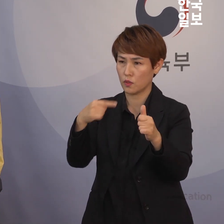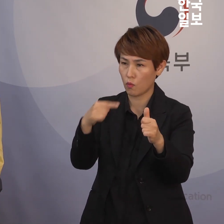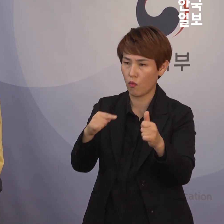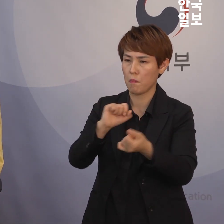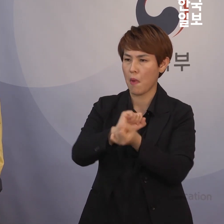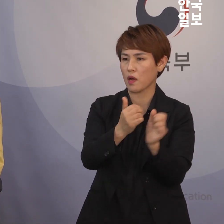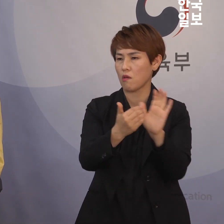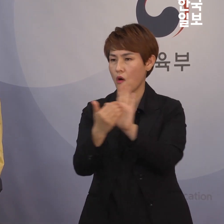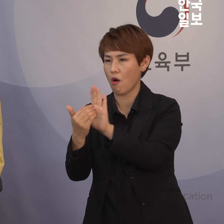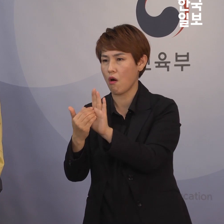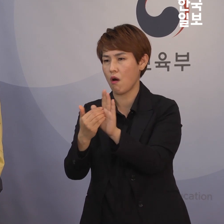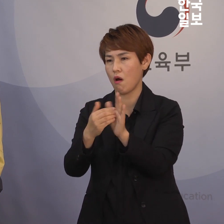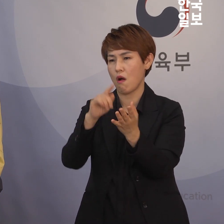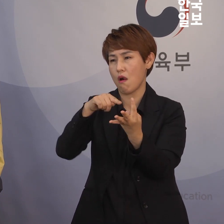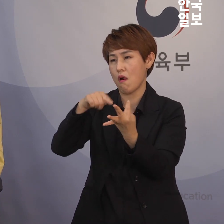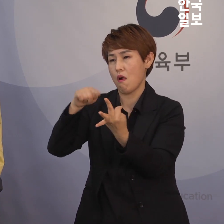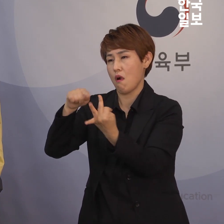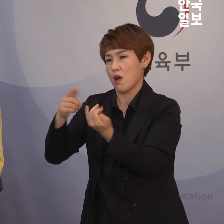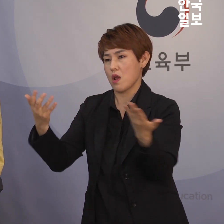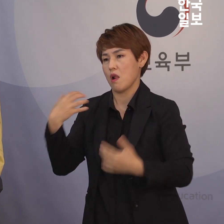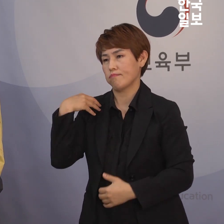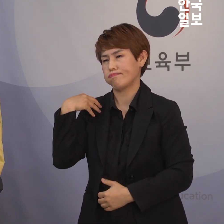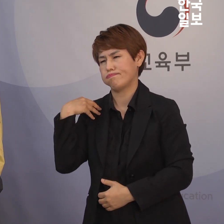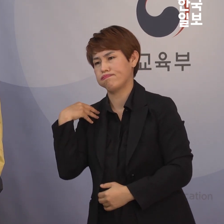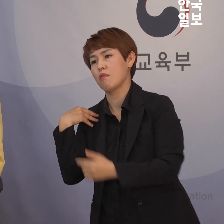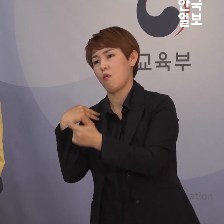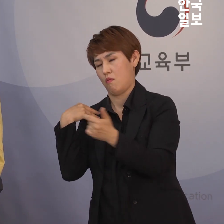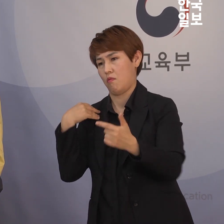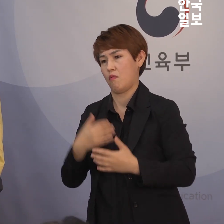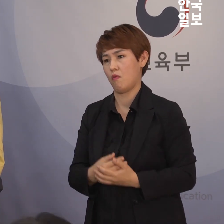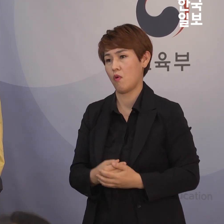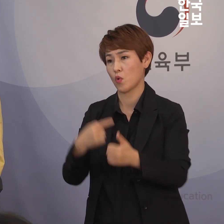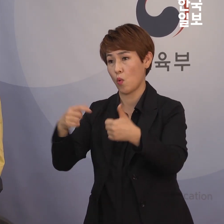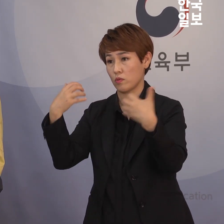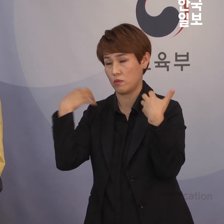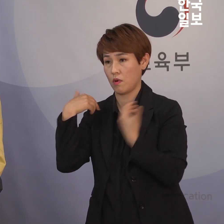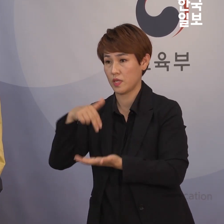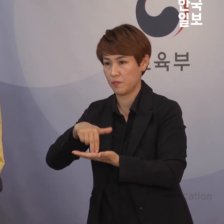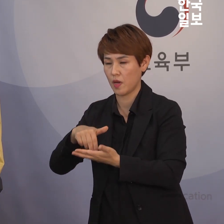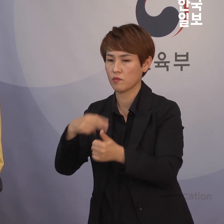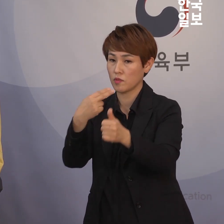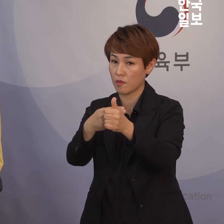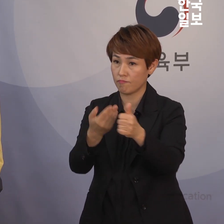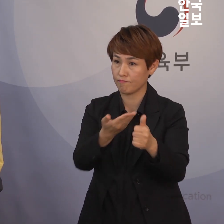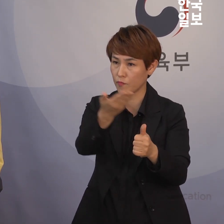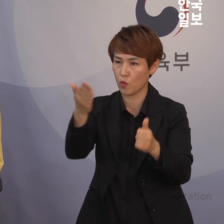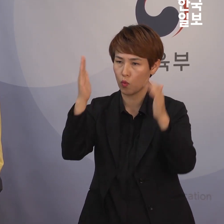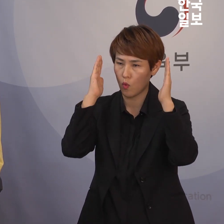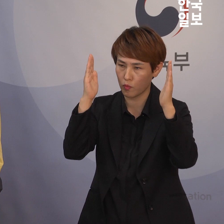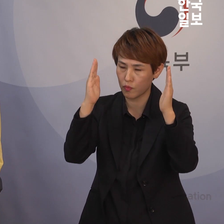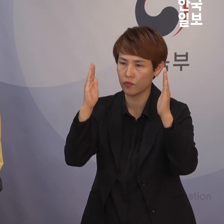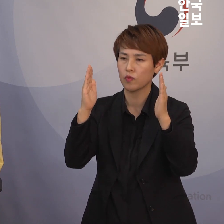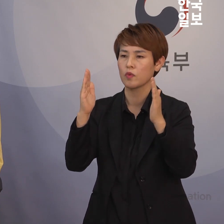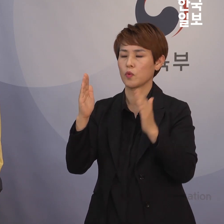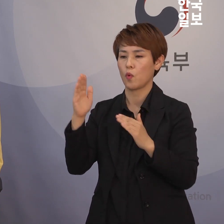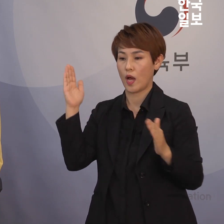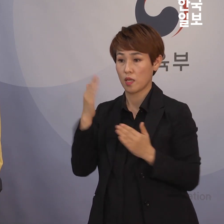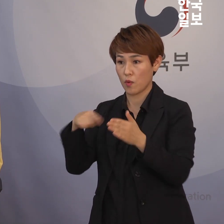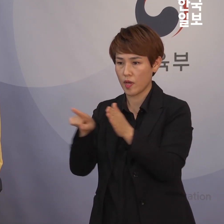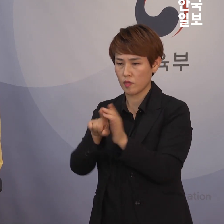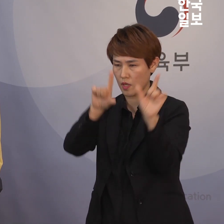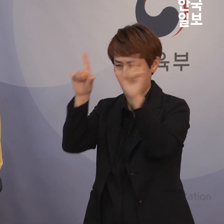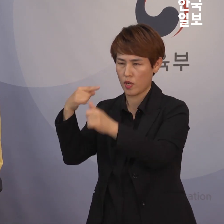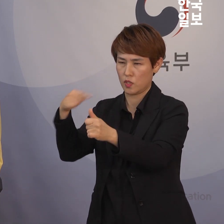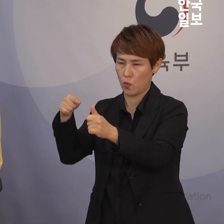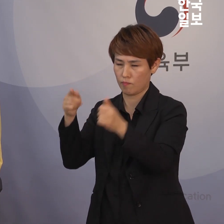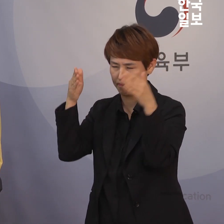업무가 매우 과중할 수 있는 만큼 교육청에서는 교사들이 수업과 학생 생활 지도에만 집중할